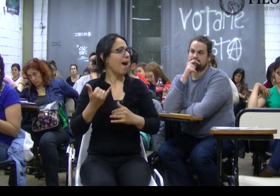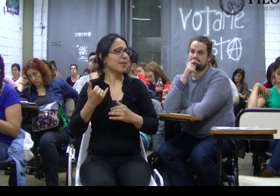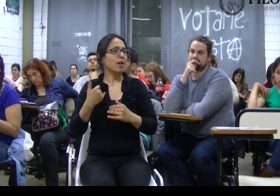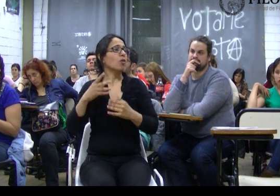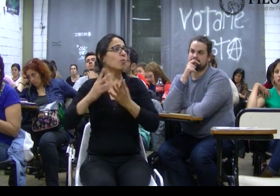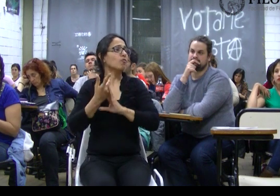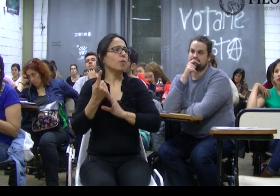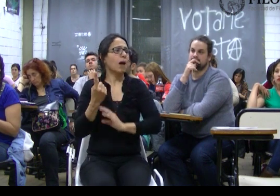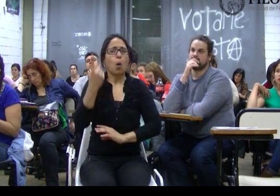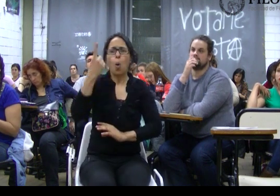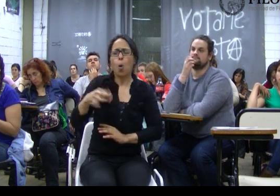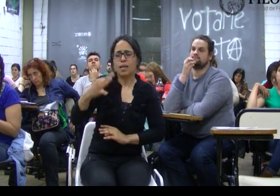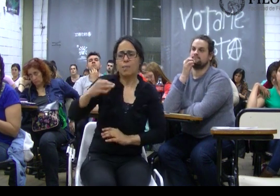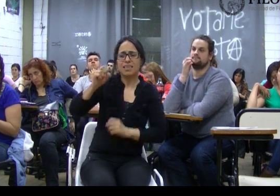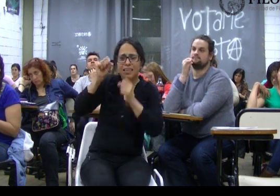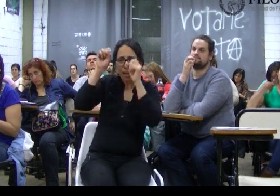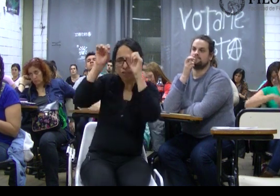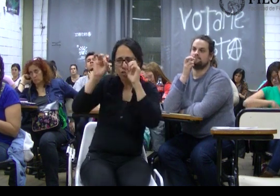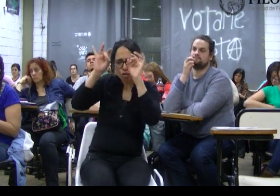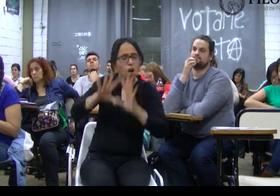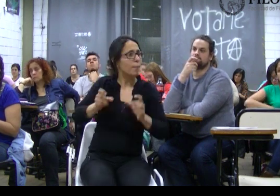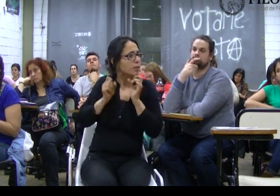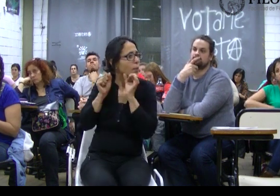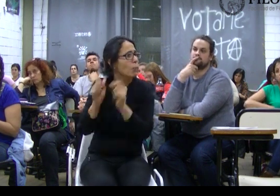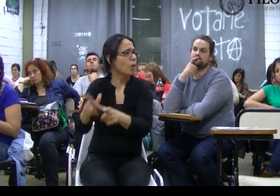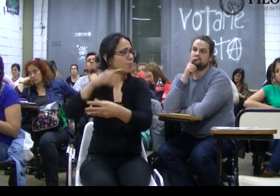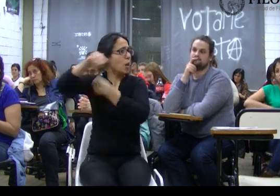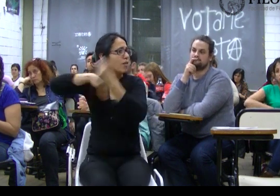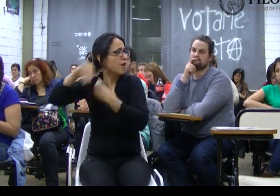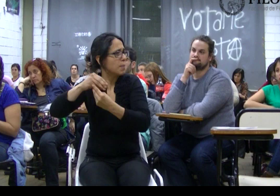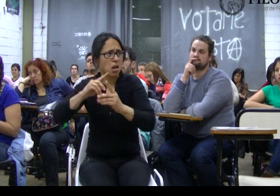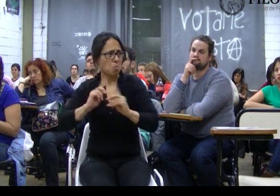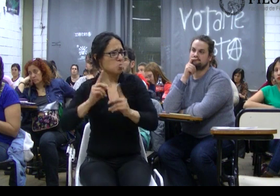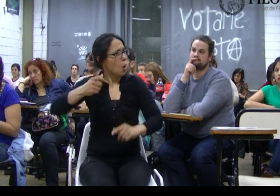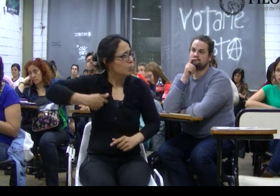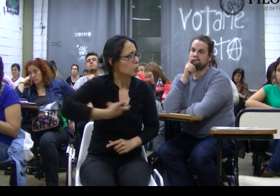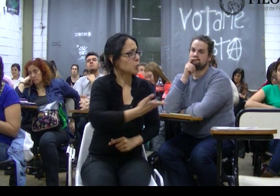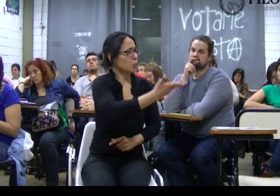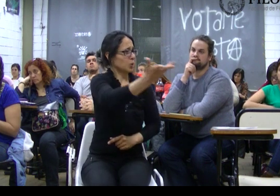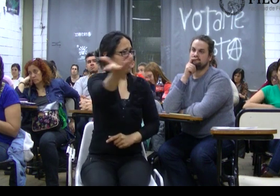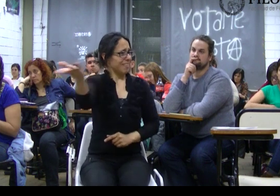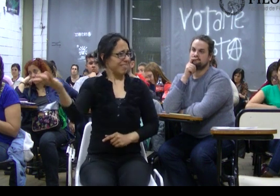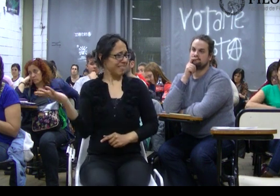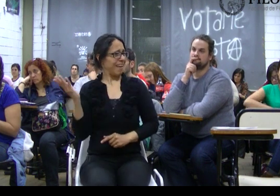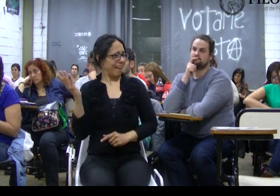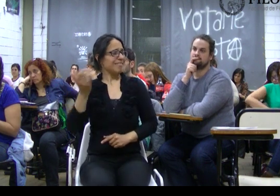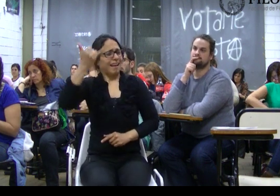o vienen de otro mundo diferente a la sociedad en la que vivimos todos.